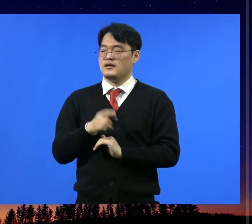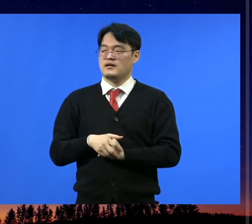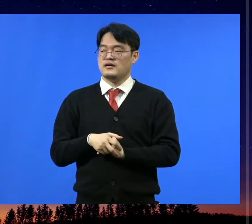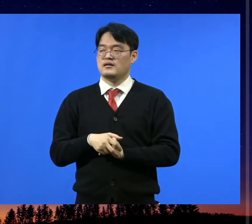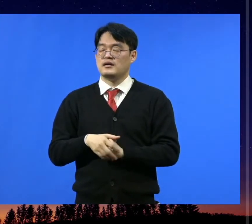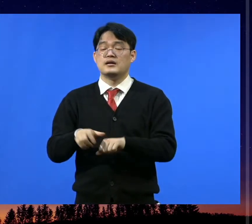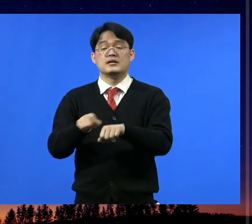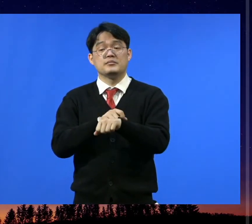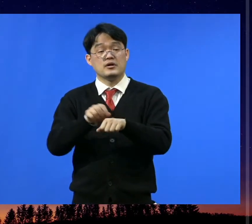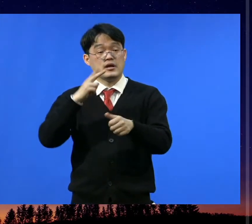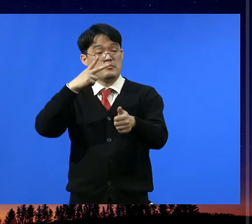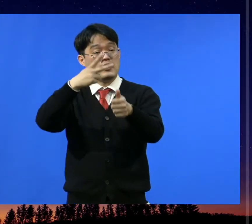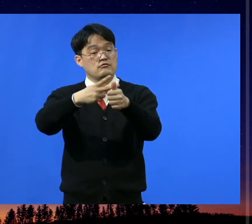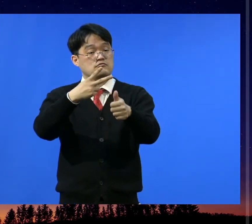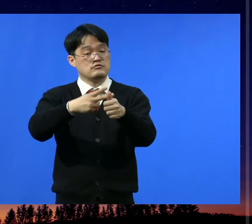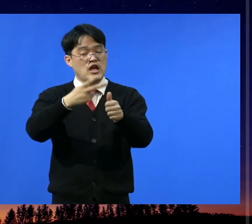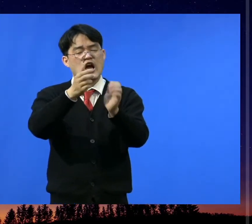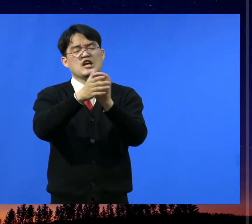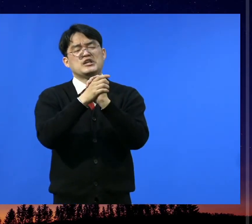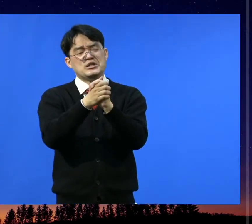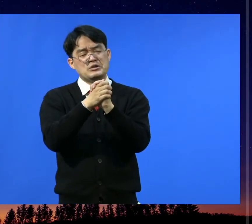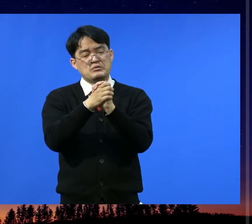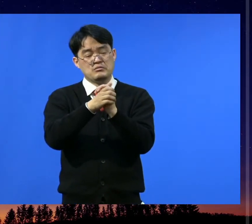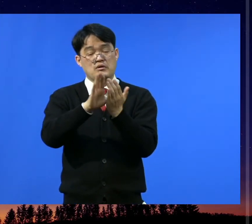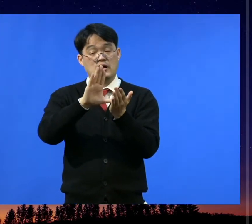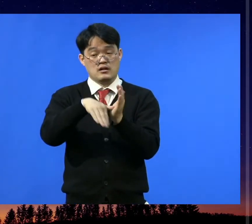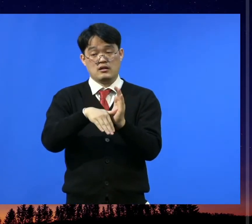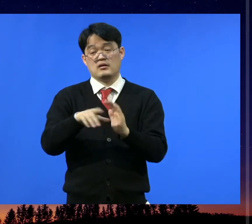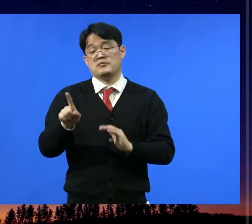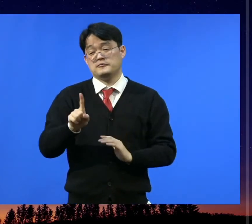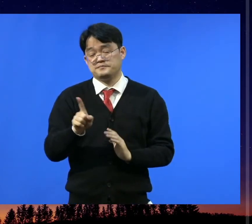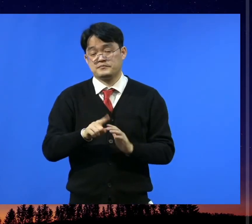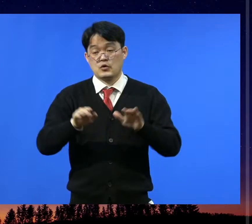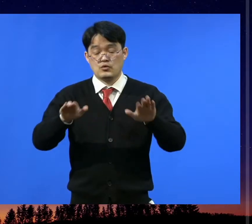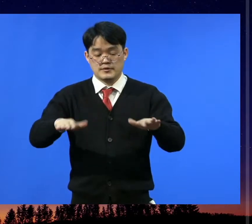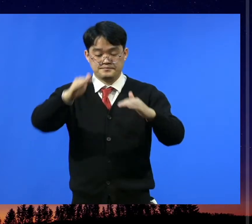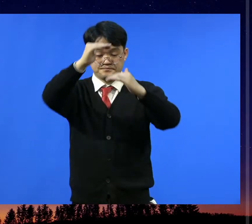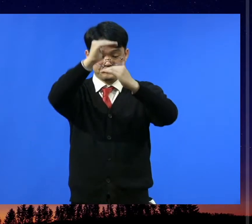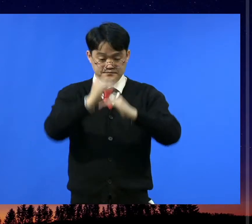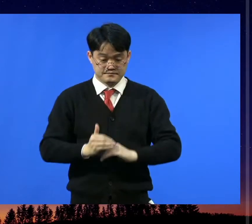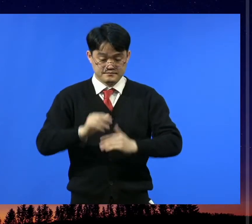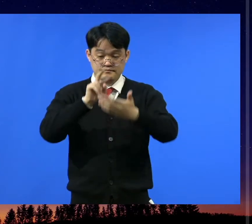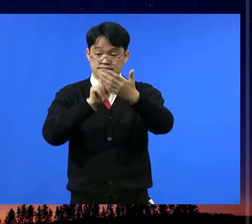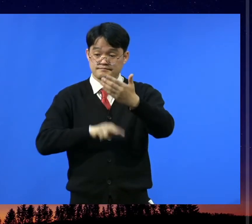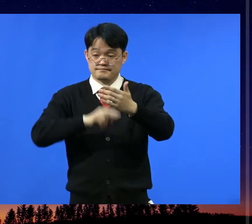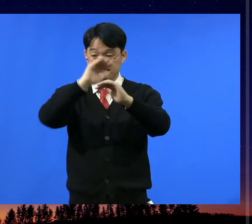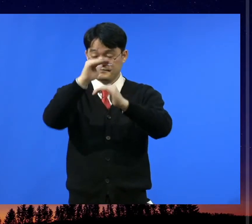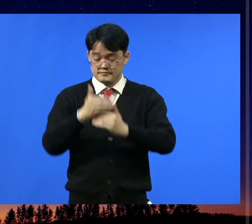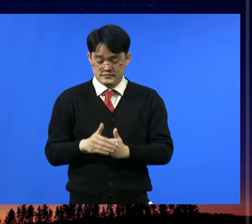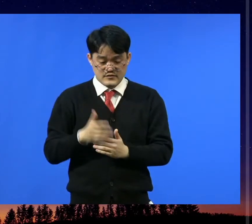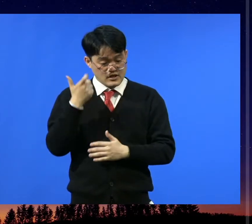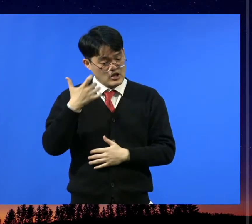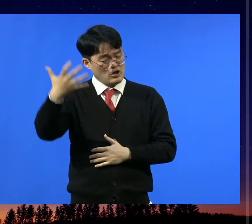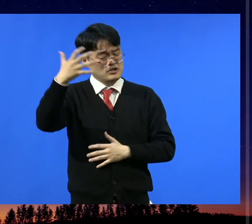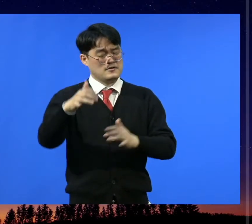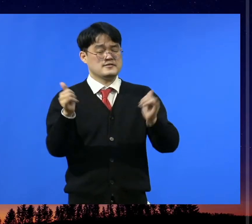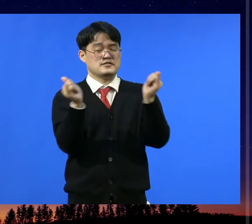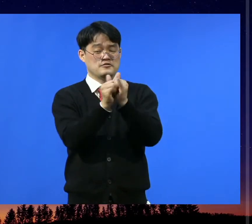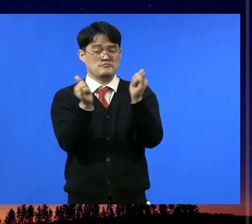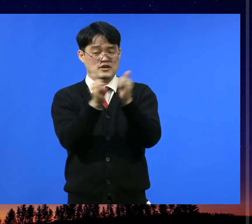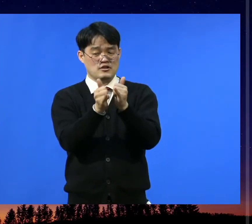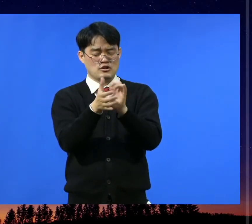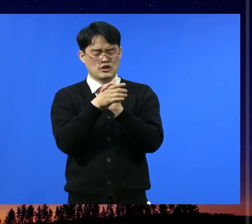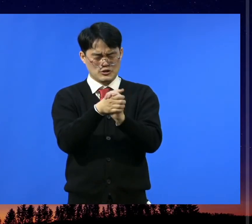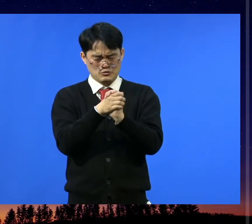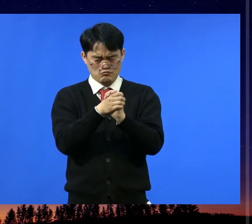자, 특별히 바울은 기도에 있어서 또 하나 뭘 강조하느냐면, 오늘 이 본문 속에서 영적 전쟁에서 이 기도에 매우 중요하게